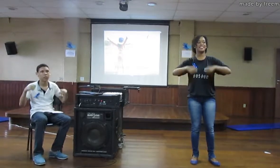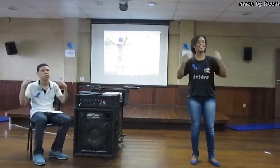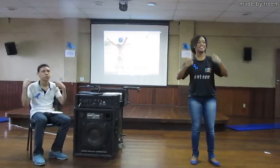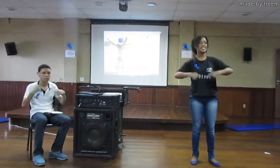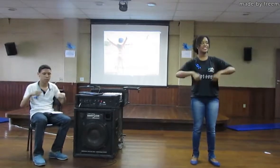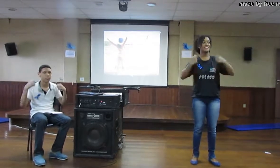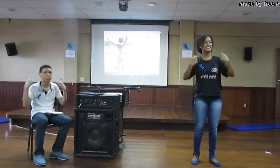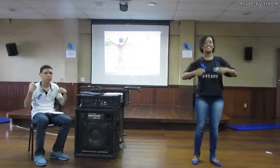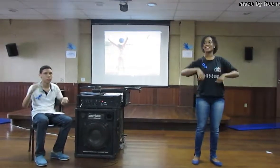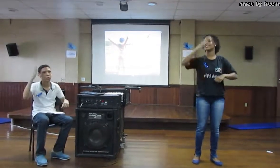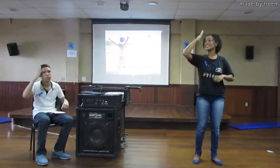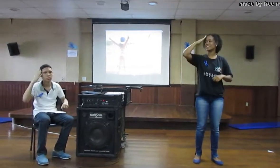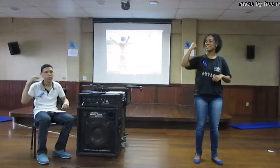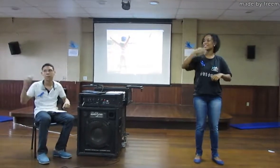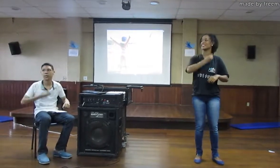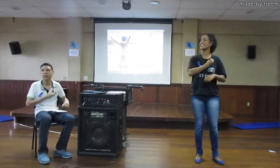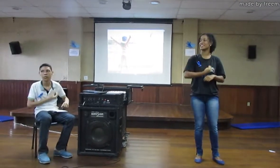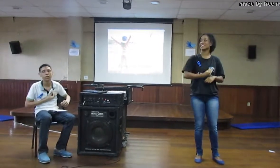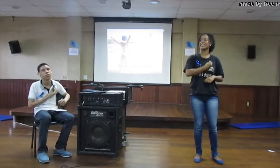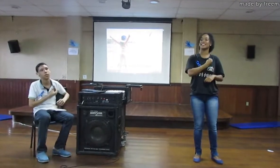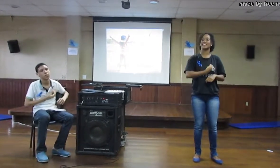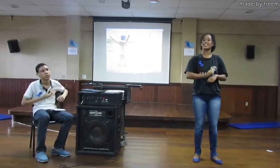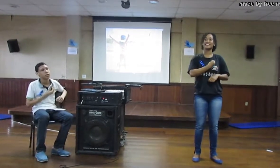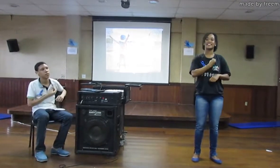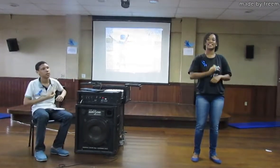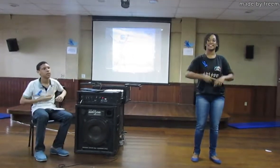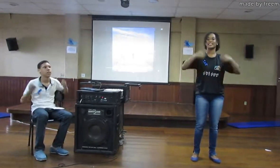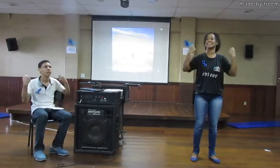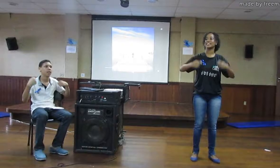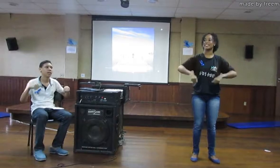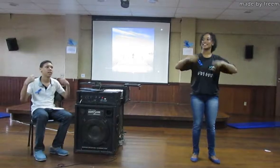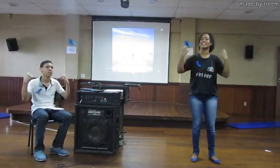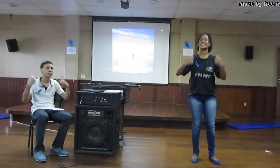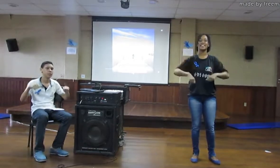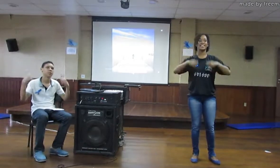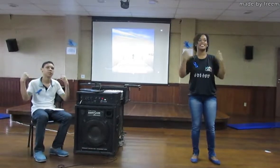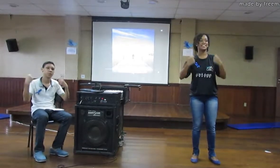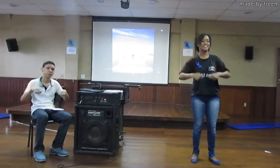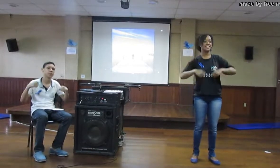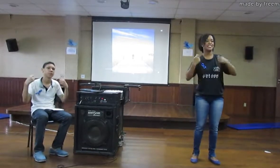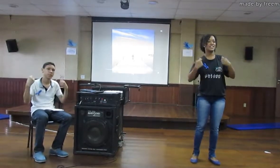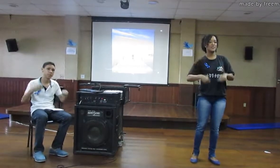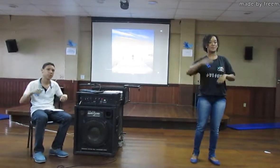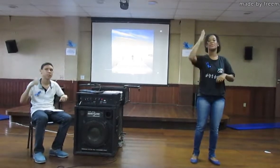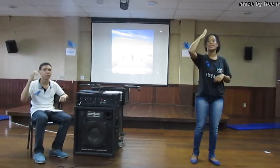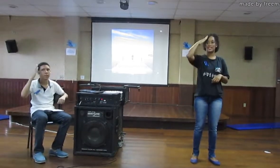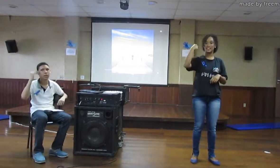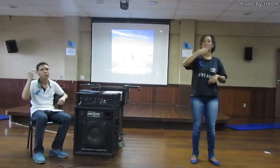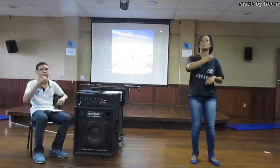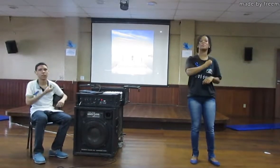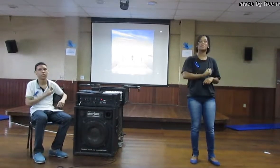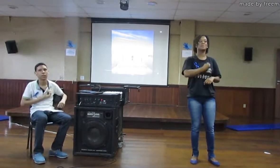É preciso saber viver. É